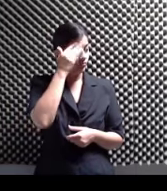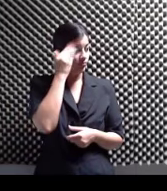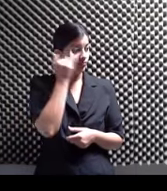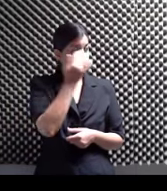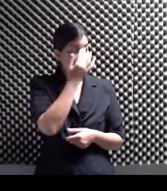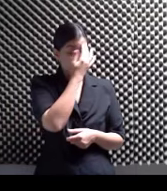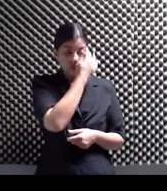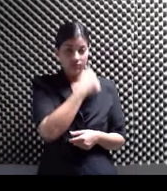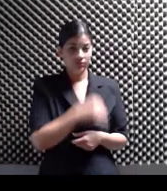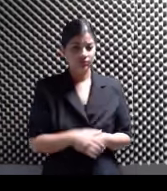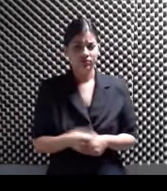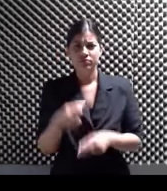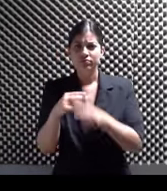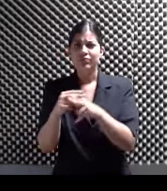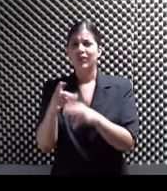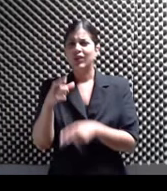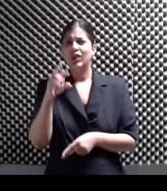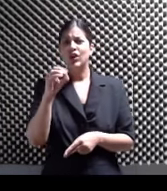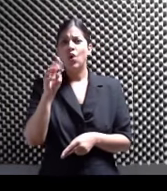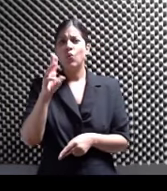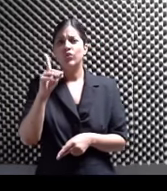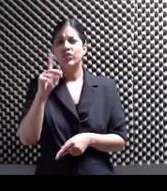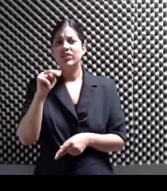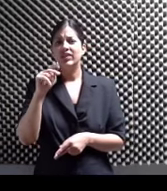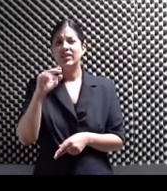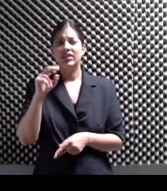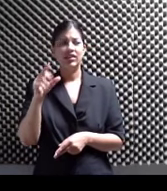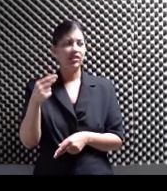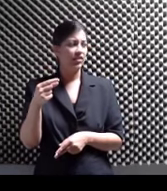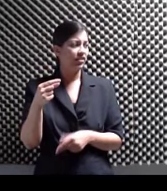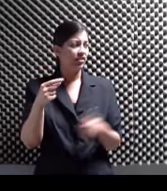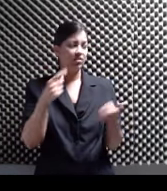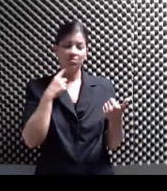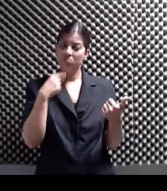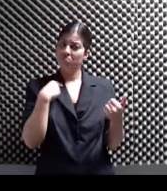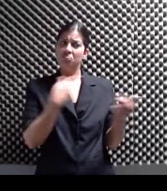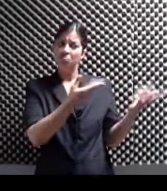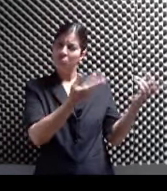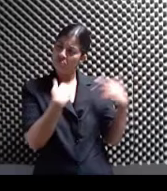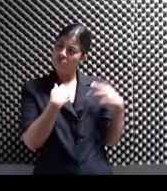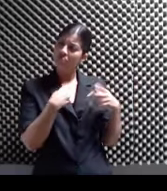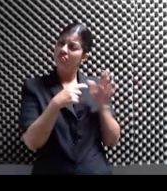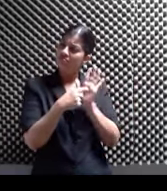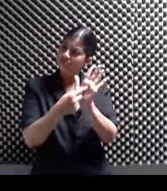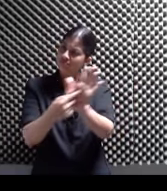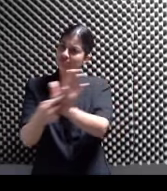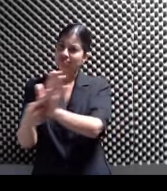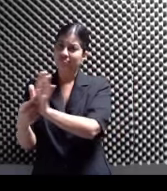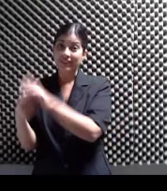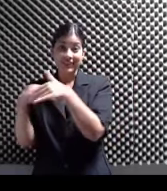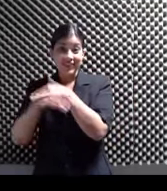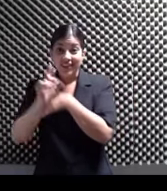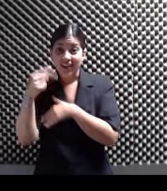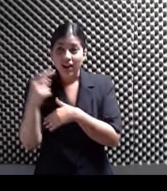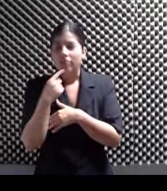un grounding, lo que le decimos un grounding. Bajamos del carro, le enseño básicamente la entrada, que la entrada nada más es un